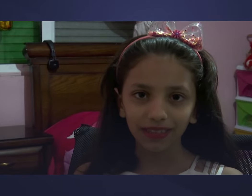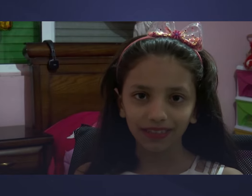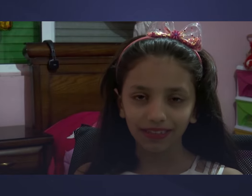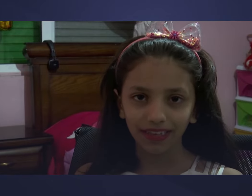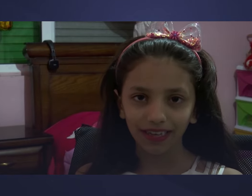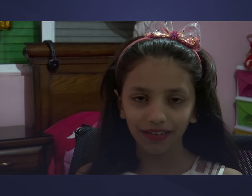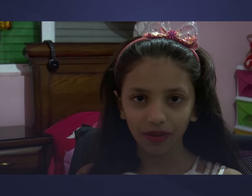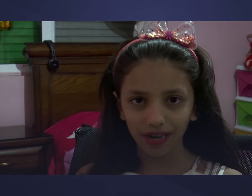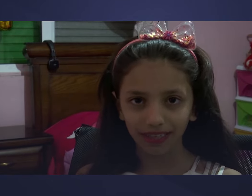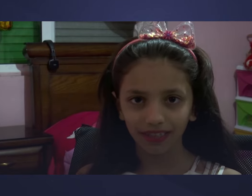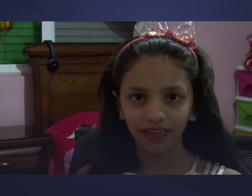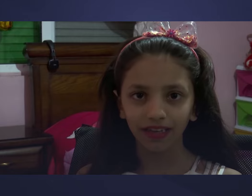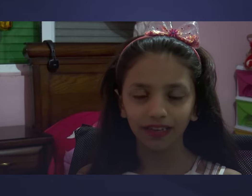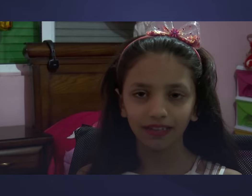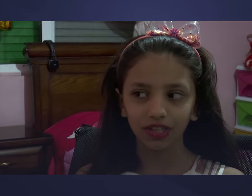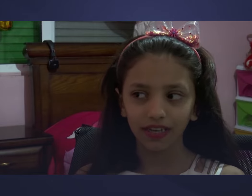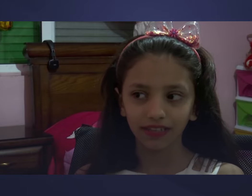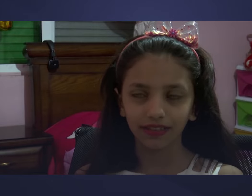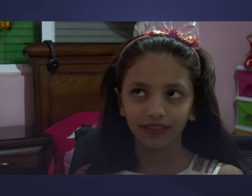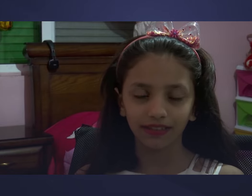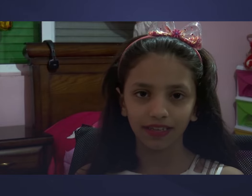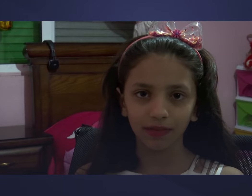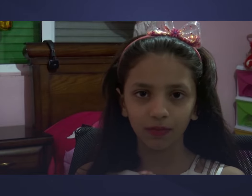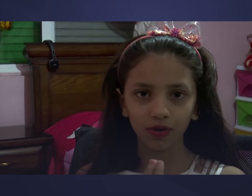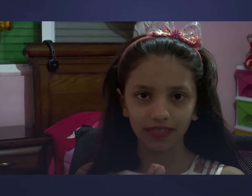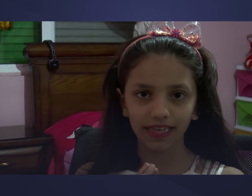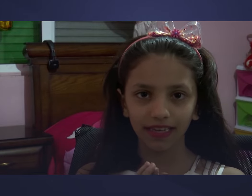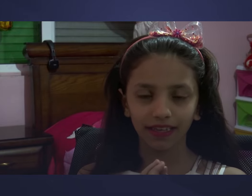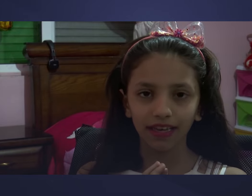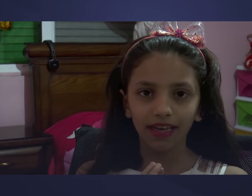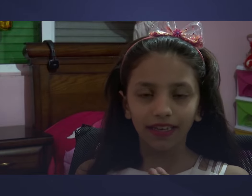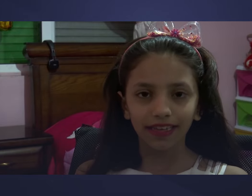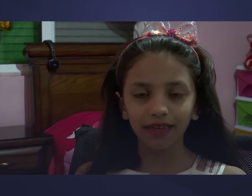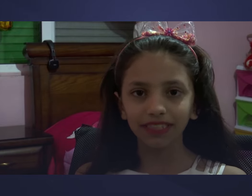وتعلمت الفواكه، إشارة موز هيك، تعلمت كيف